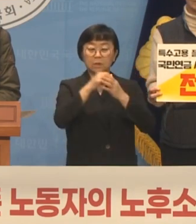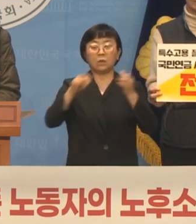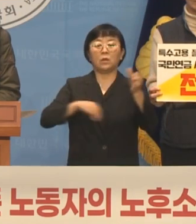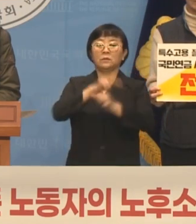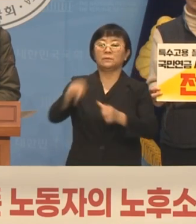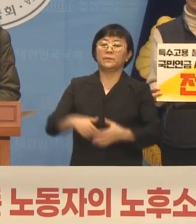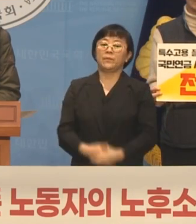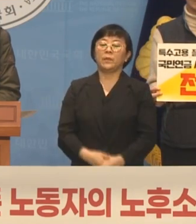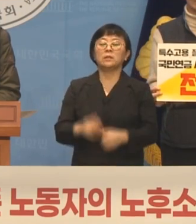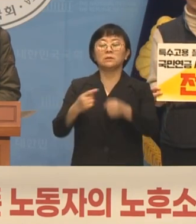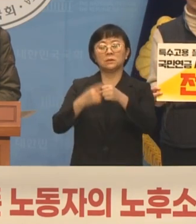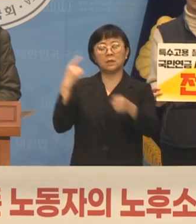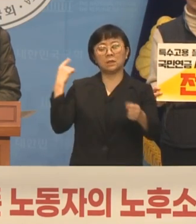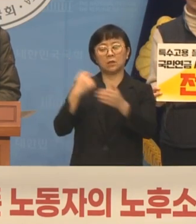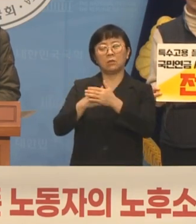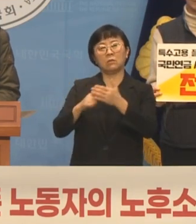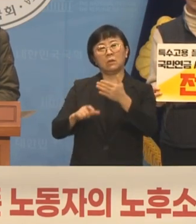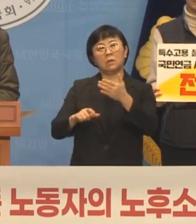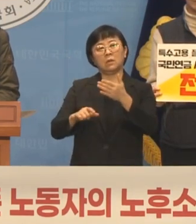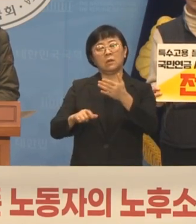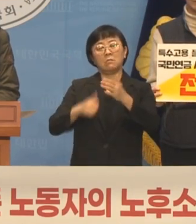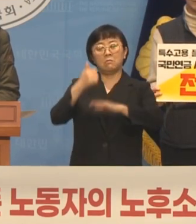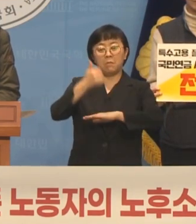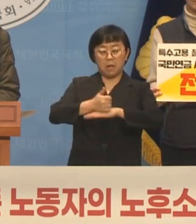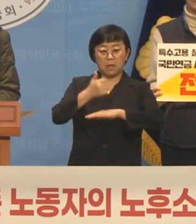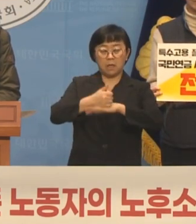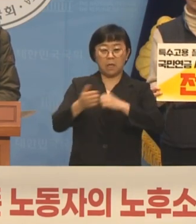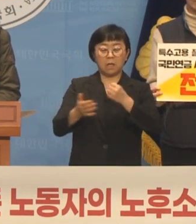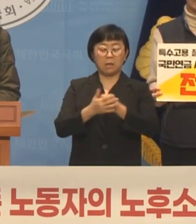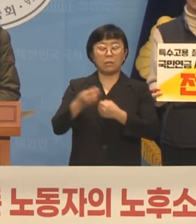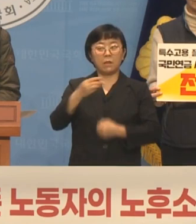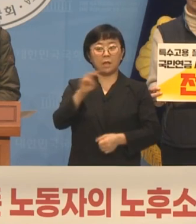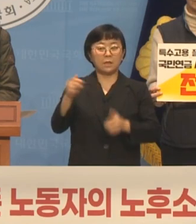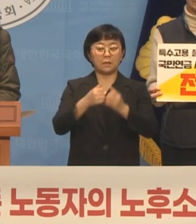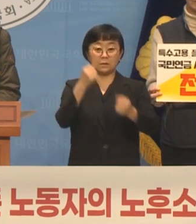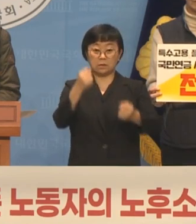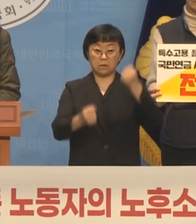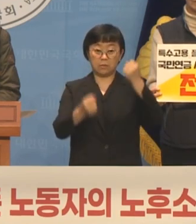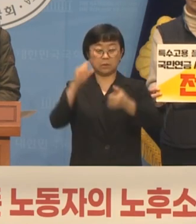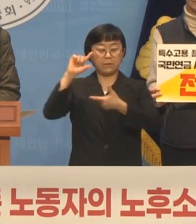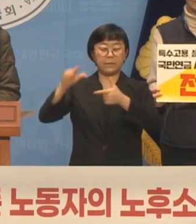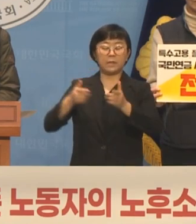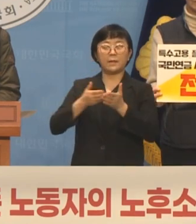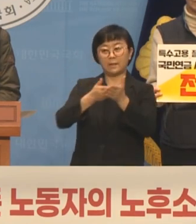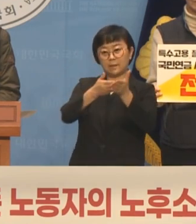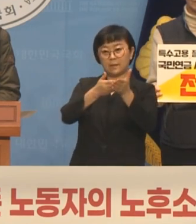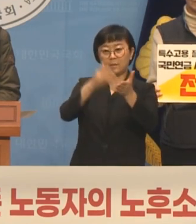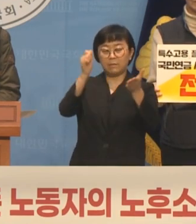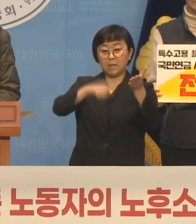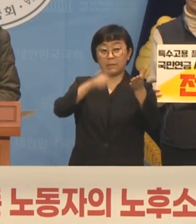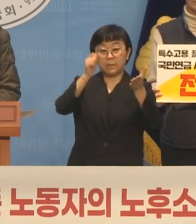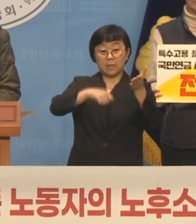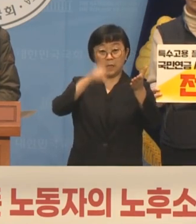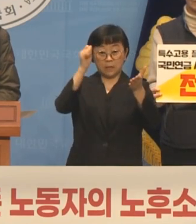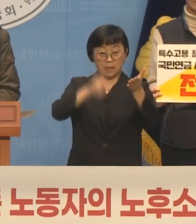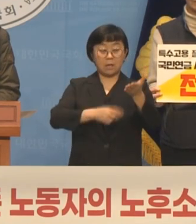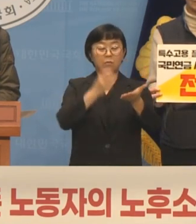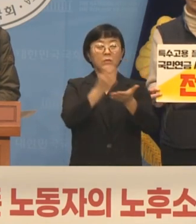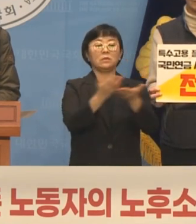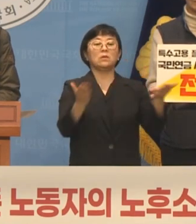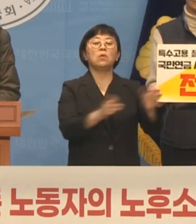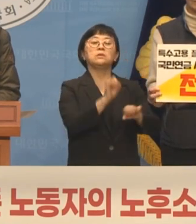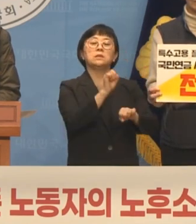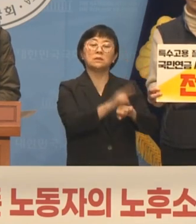상황입니다. 작년 말에 타다 드라이버들이 항소심 판결에서 법적인